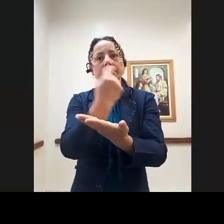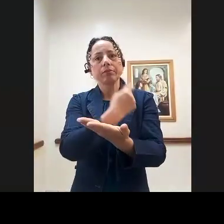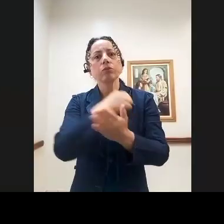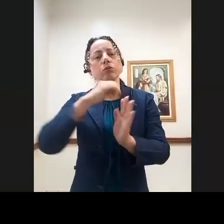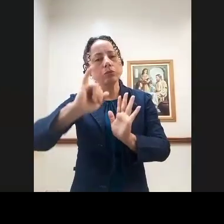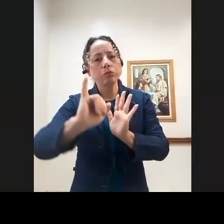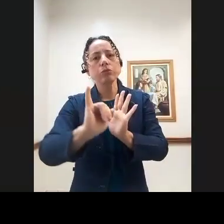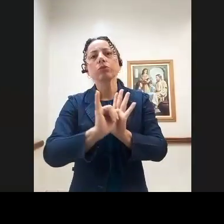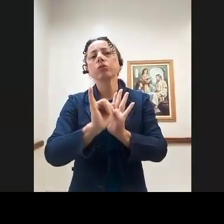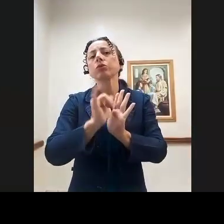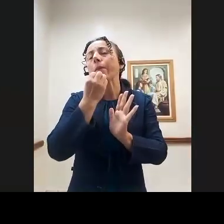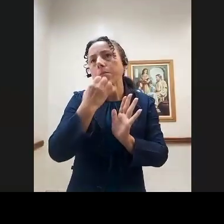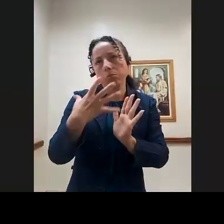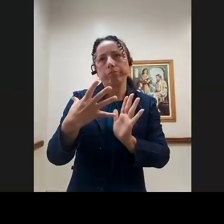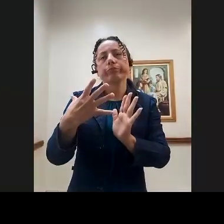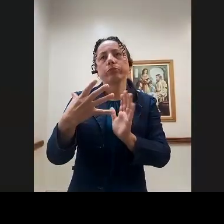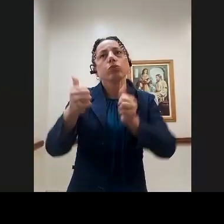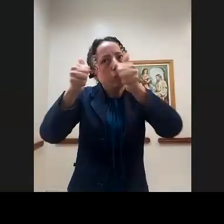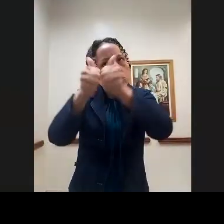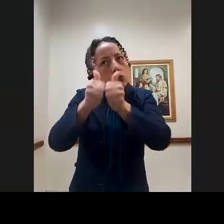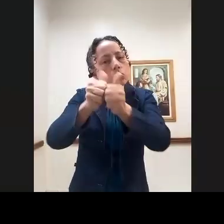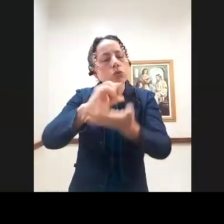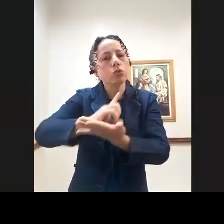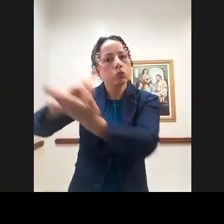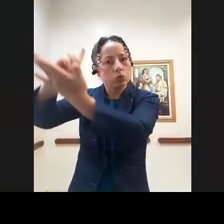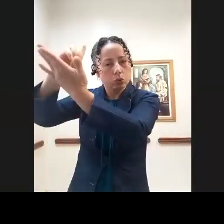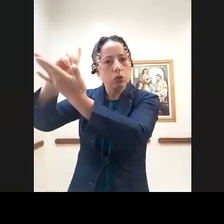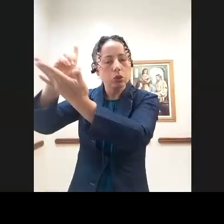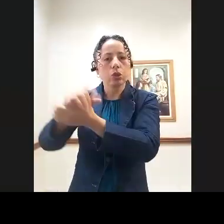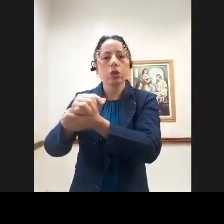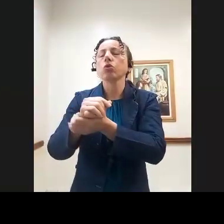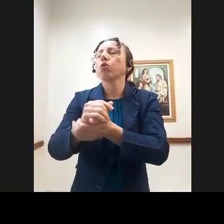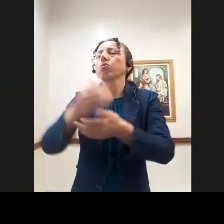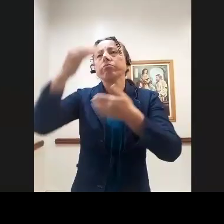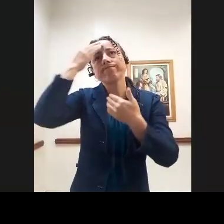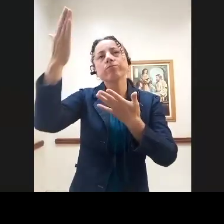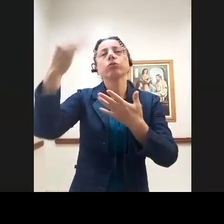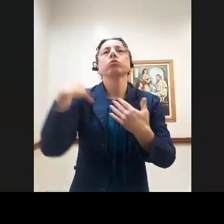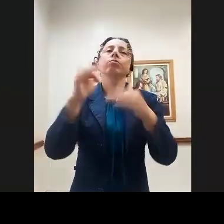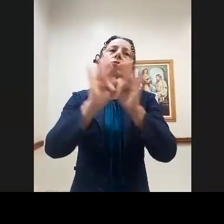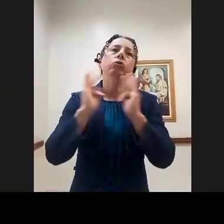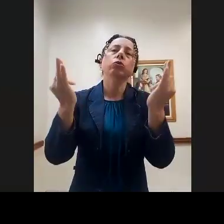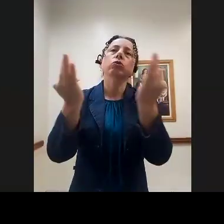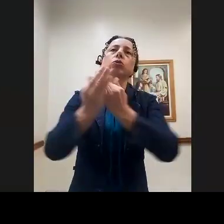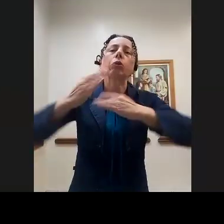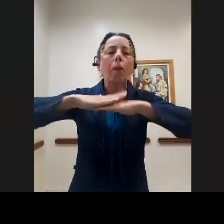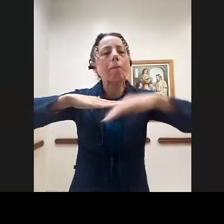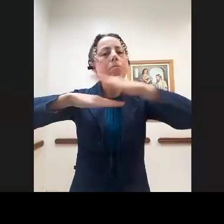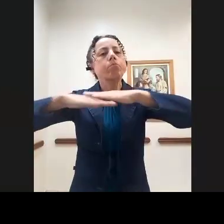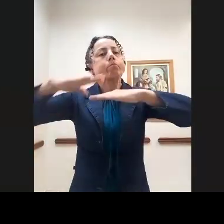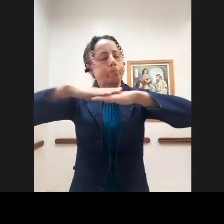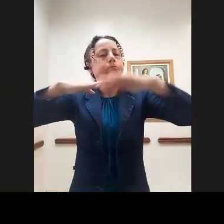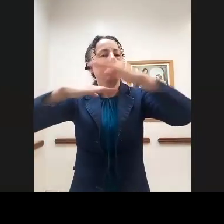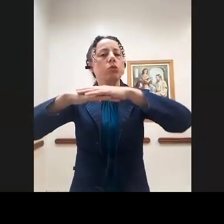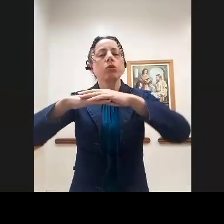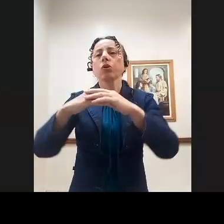por ter servido uma missão, sou grata pela família que eu tenho, que eu construí, sou grata por conhecer vocês, por estarmos todos juntos nesse